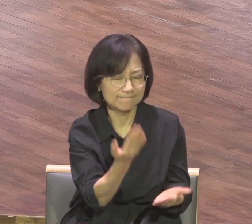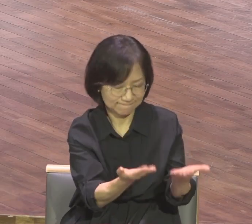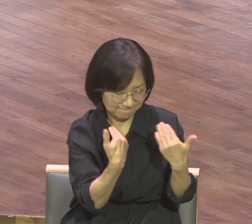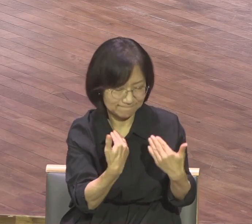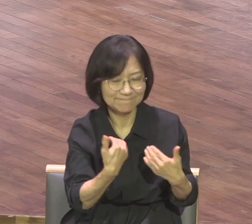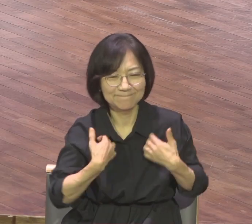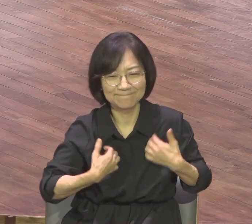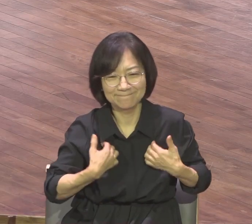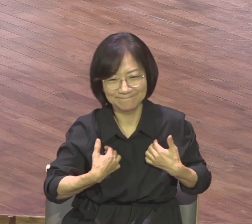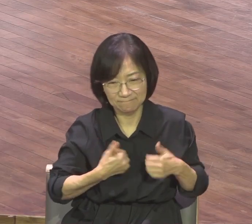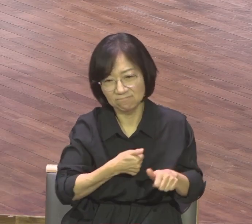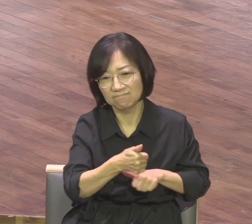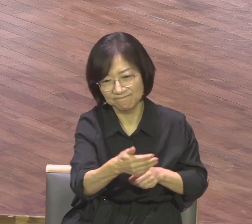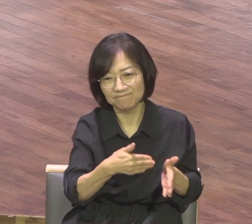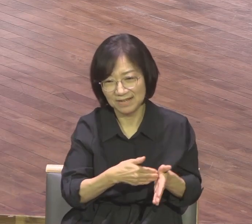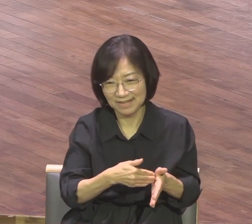기뻐했다.